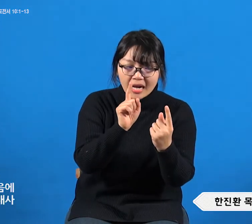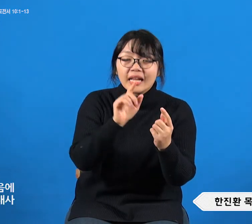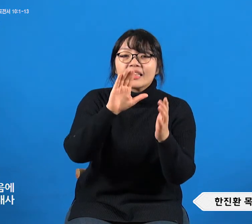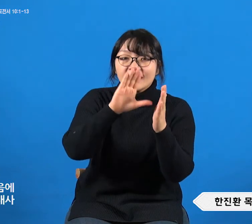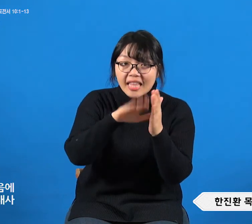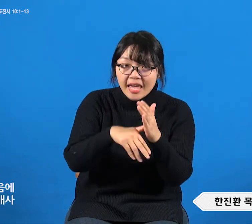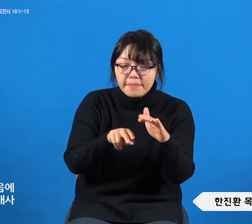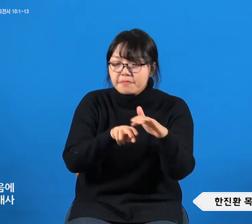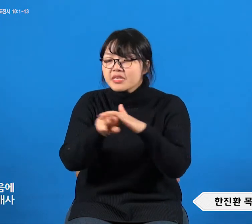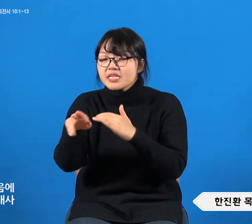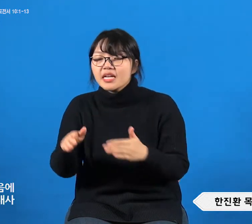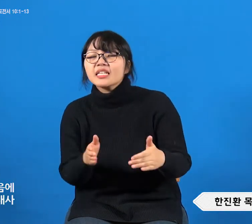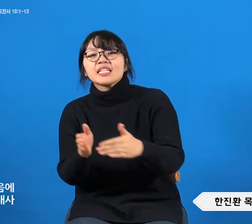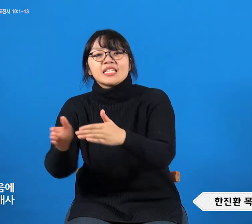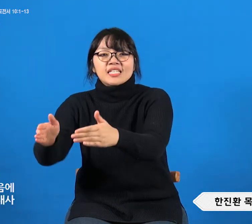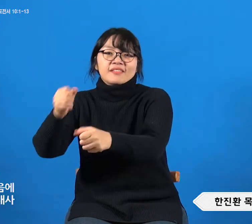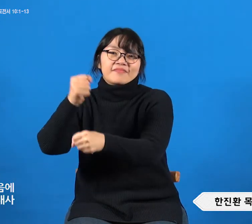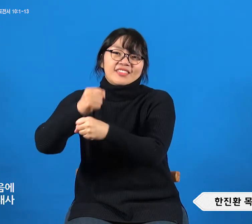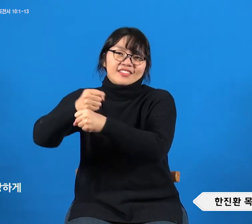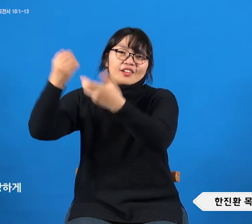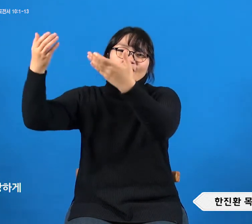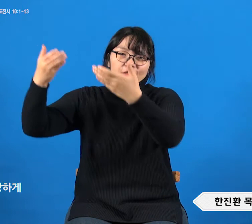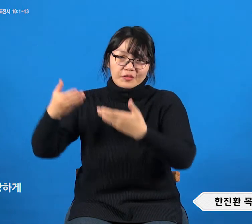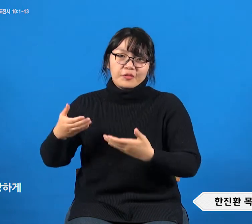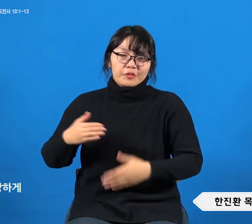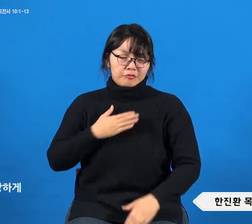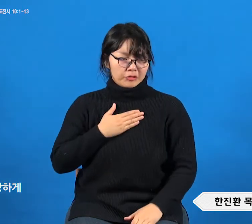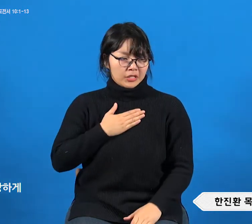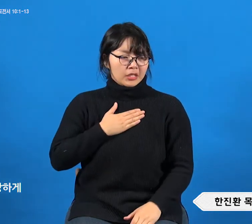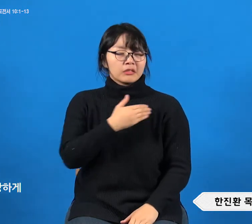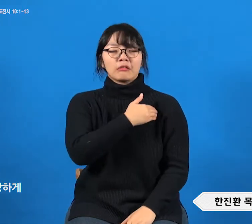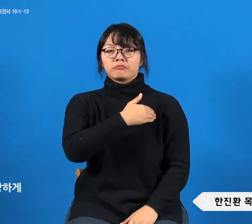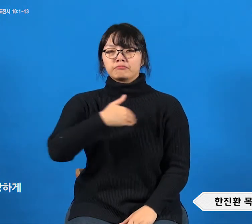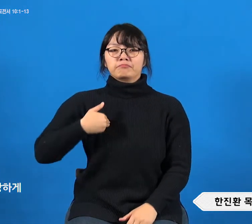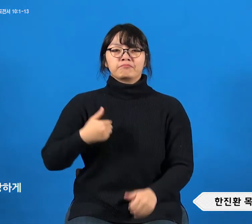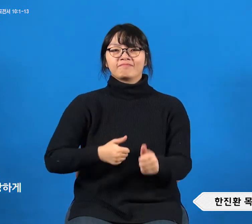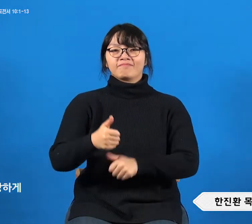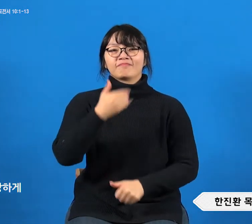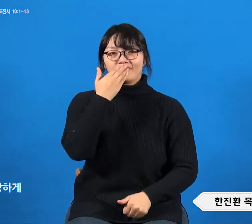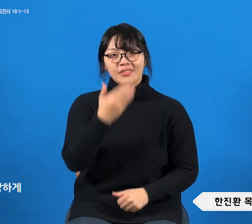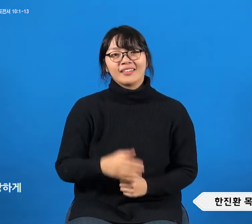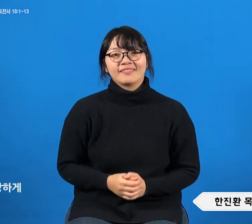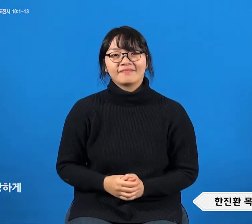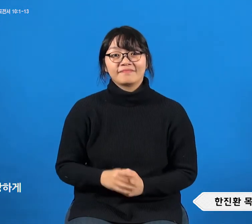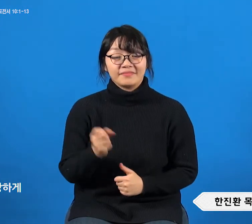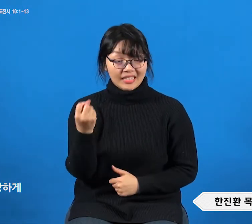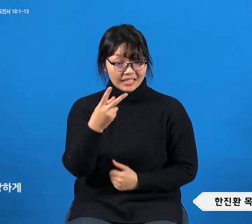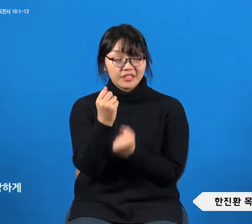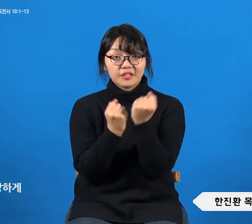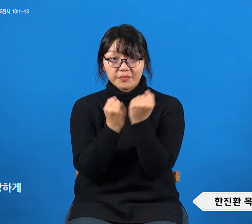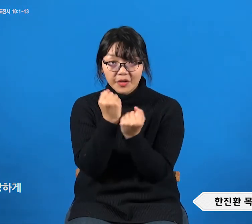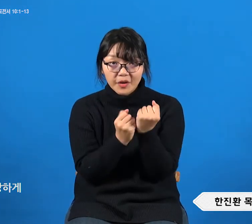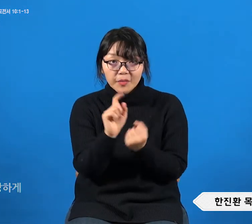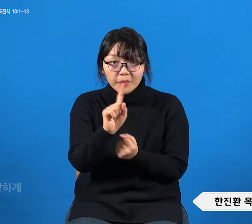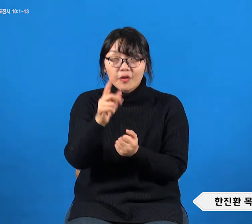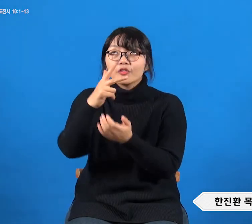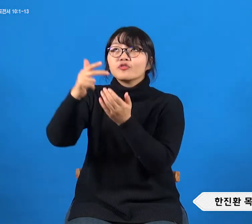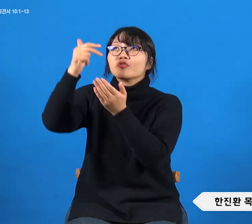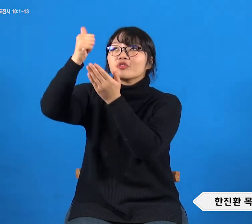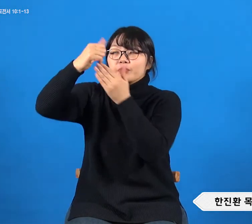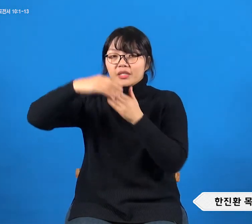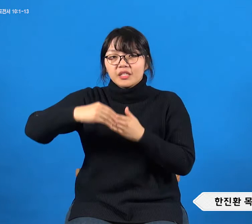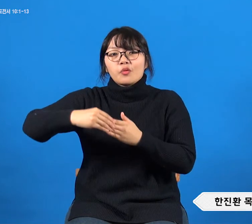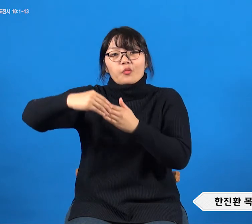피할 길을 내사 너희로 능히 감당하게 하시느니라. 이 말은 한마디로 말하면 하나님께서 인도해